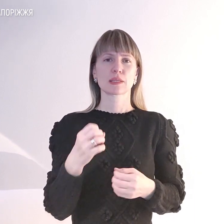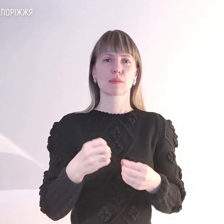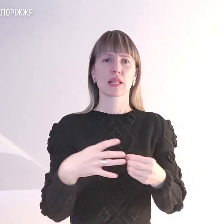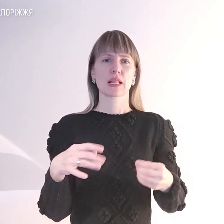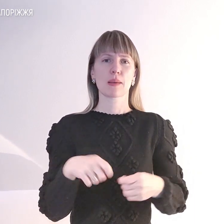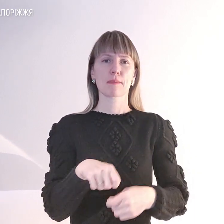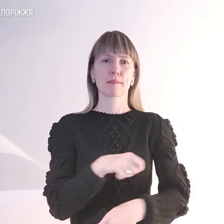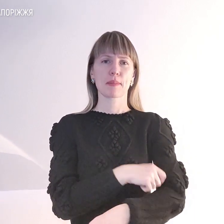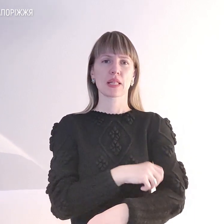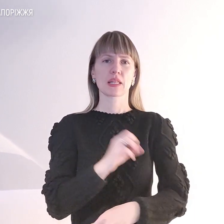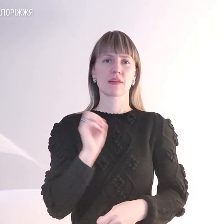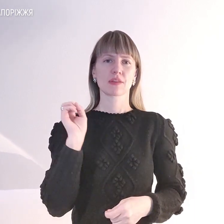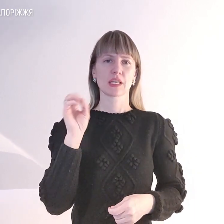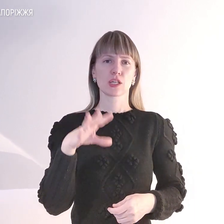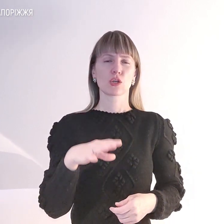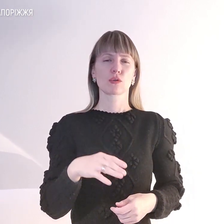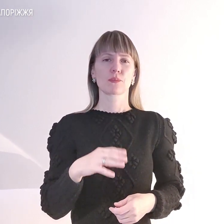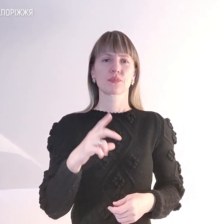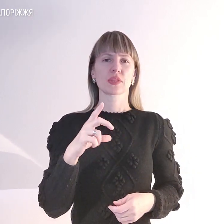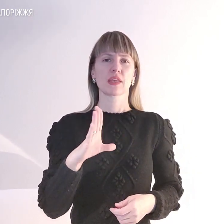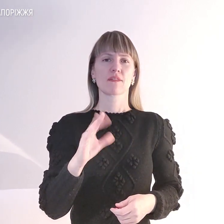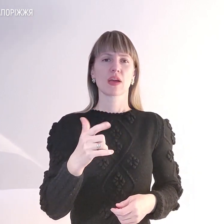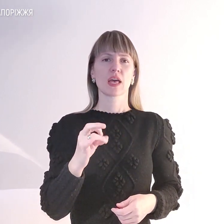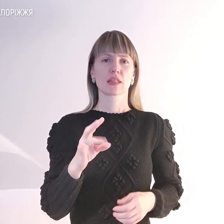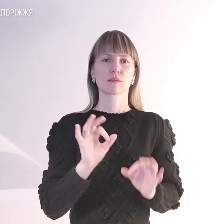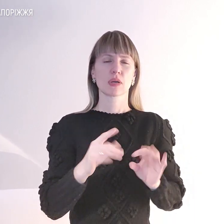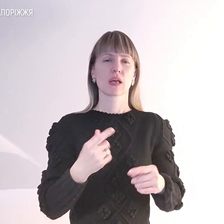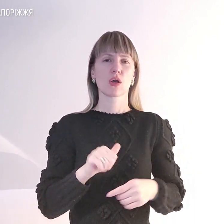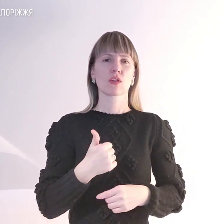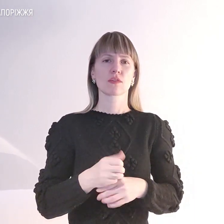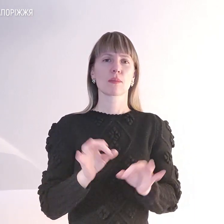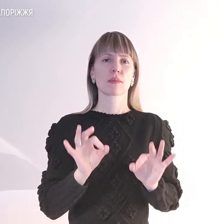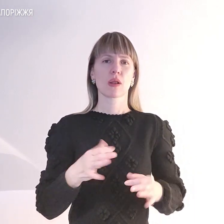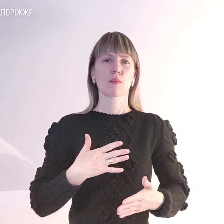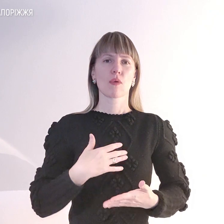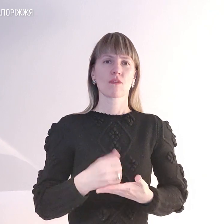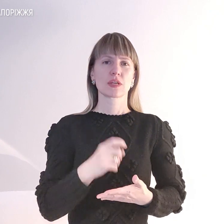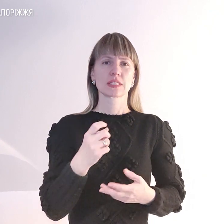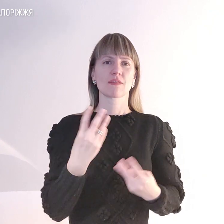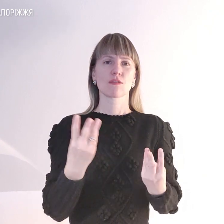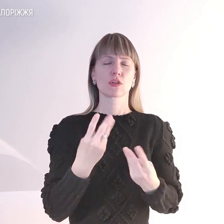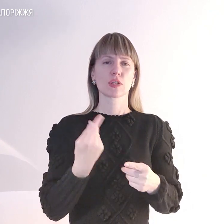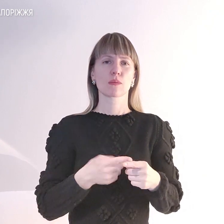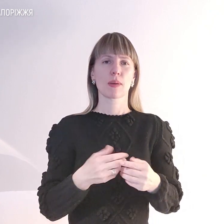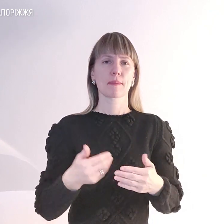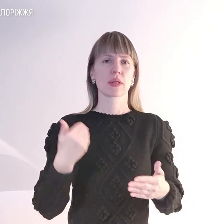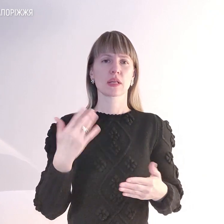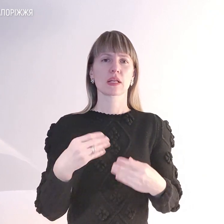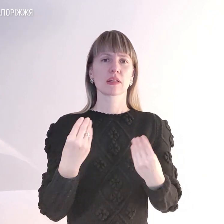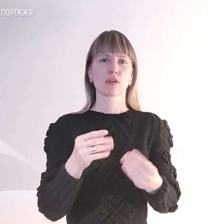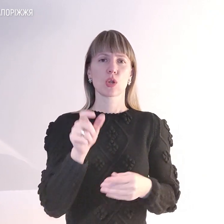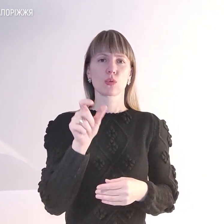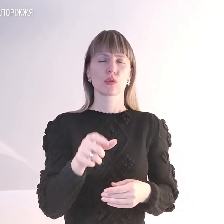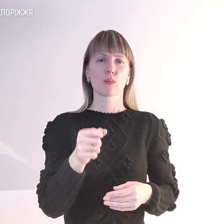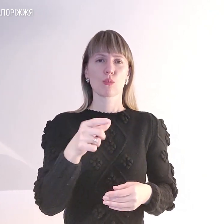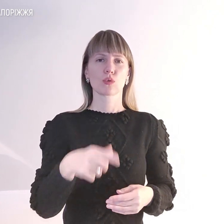метрів кидають. Євген пояснює, найголовніше – це правильно поводитися з вогнем. Тож перед тим, як давати людині пляшку з коктейлем в